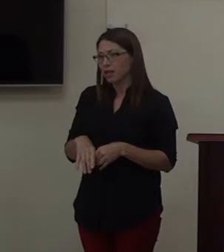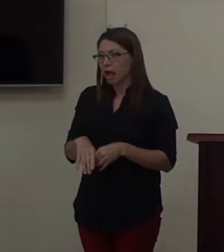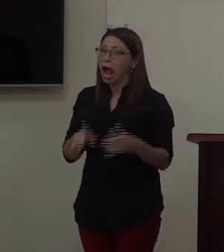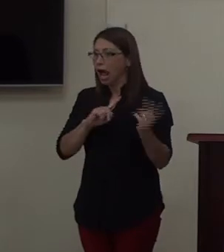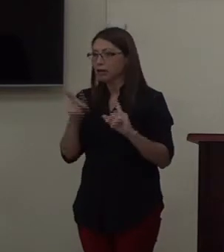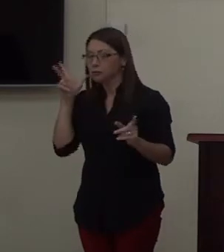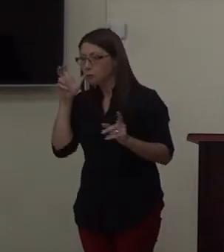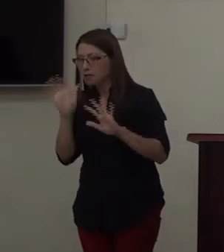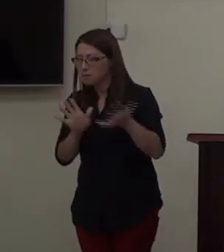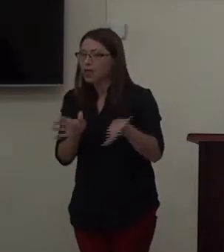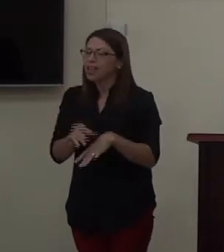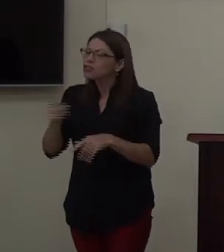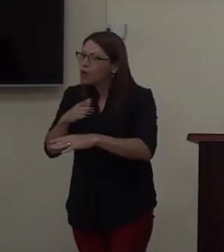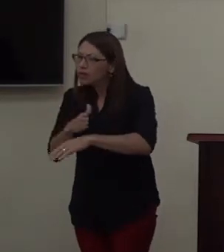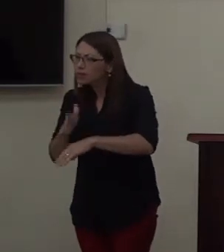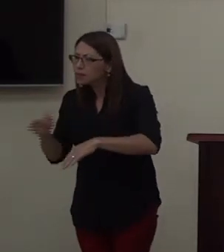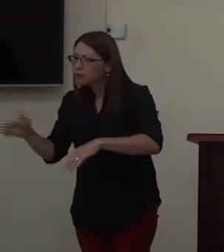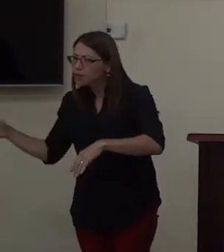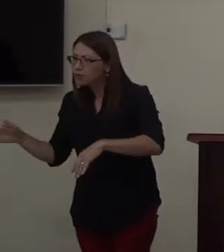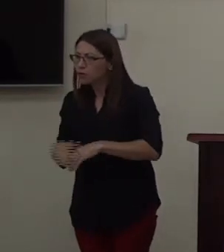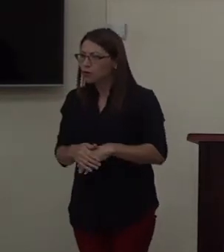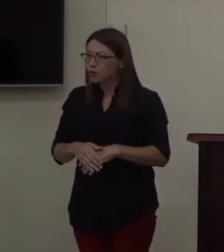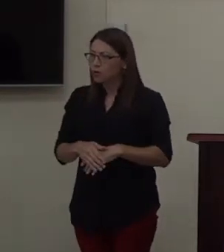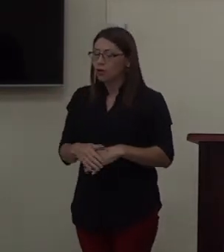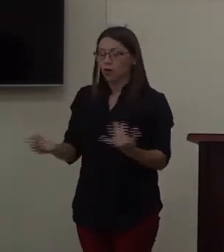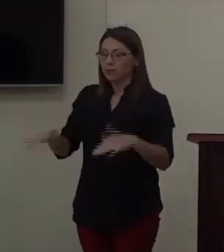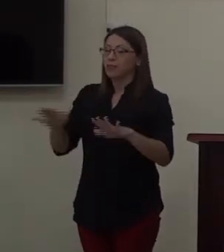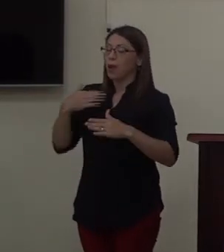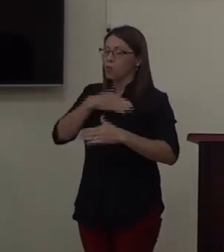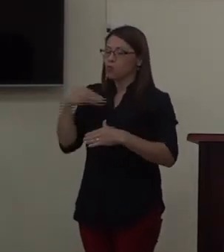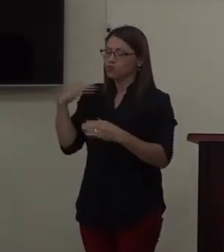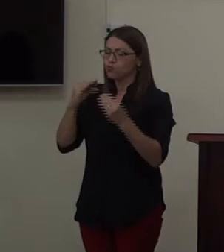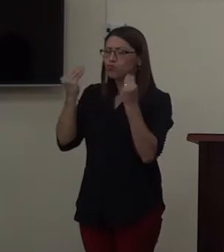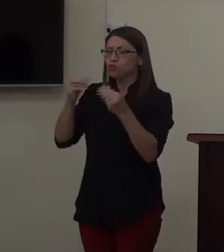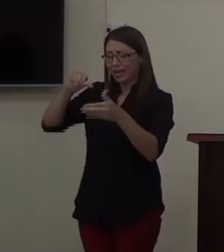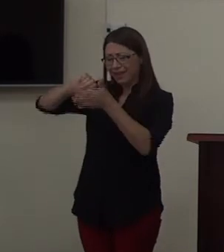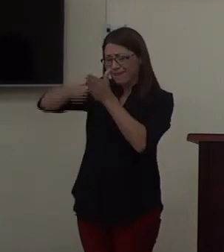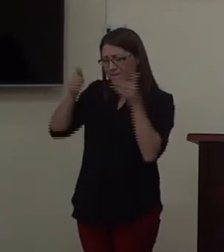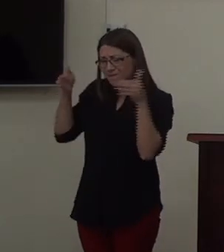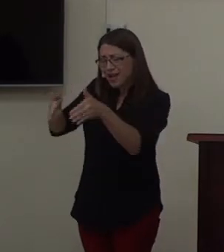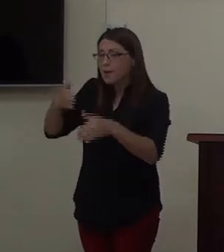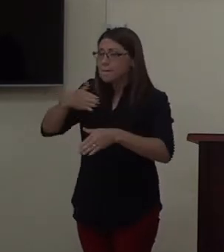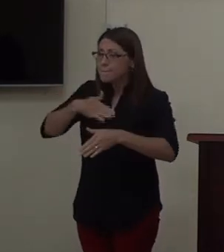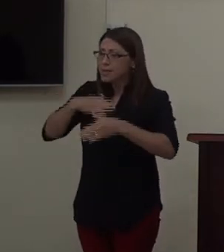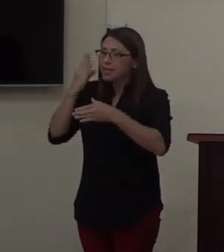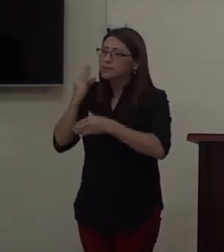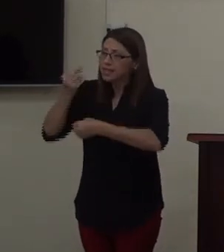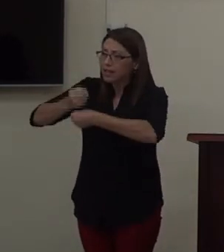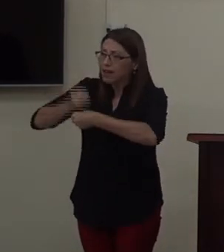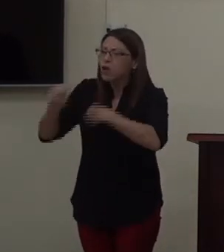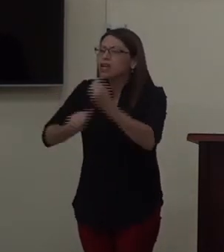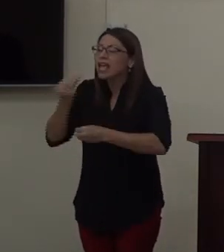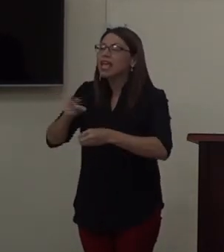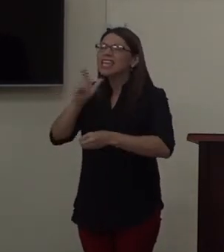los actores involucrados. Y van a ver que me interesará mucho enfatizar, porque es mi experiencia de trabajo, el problema de los